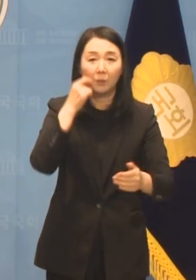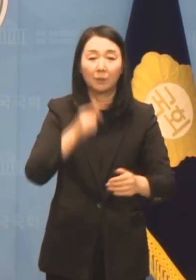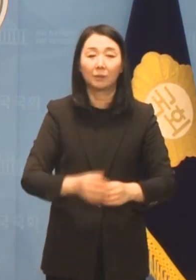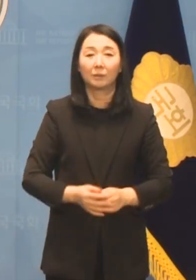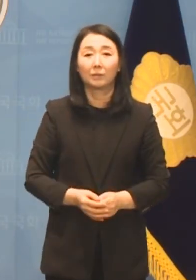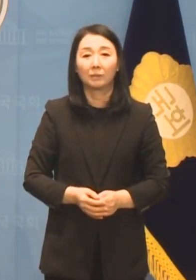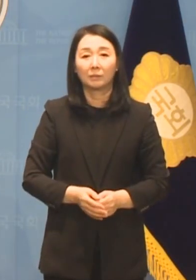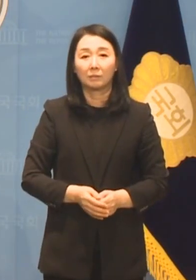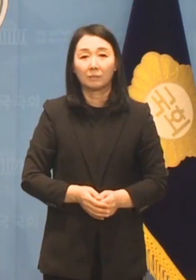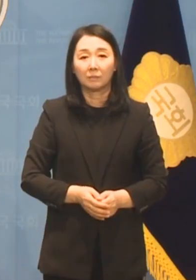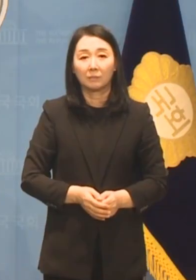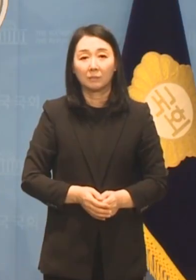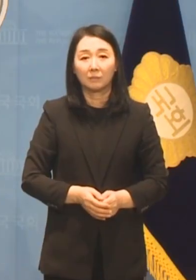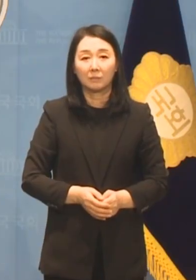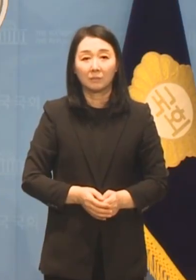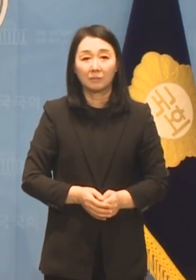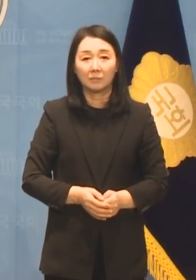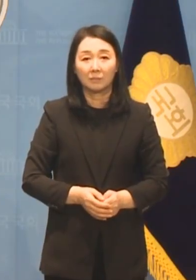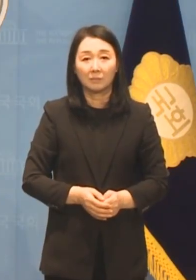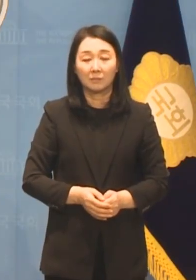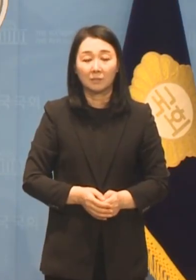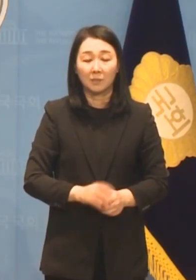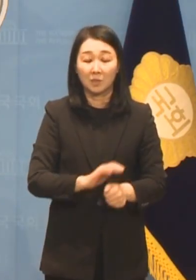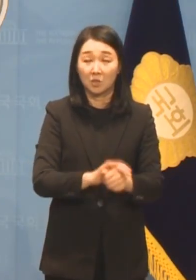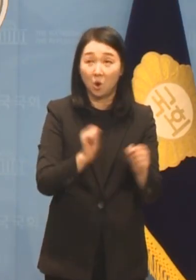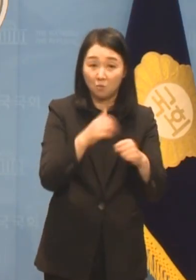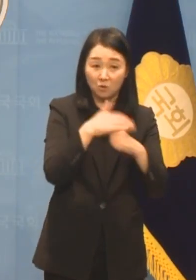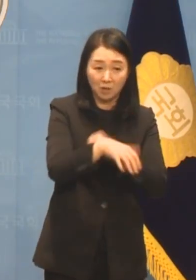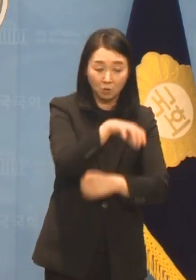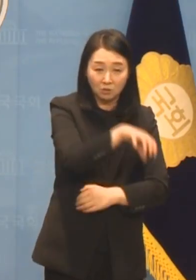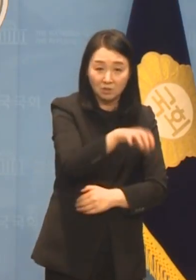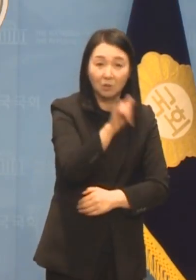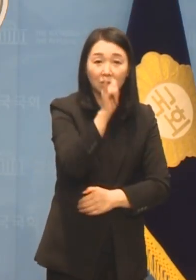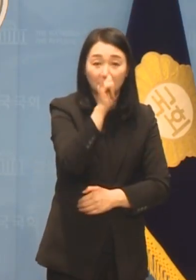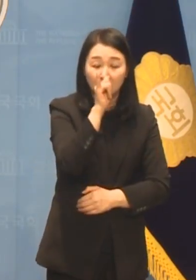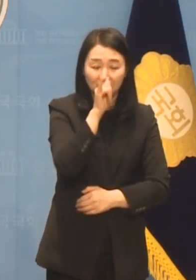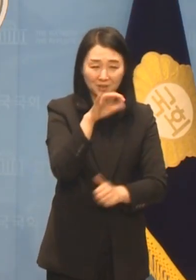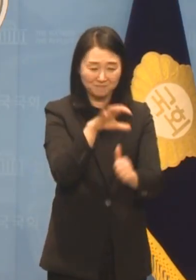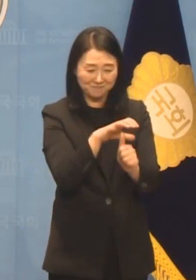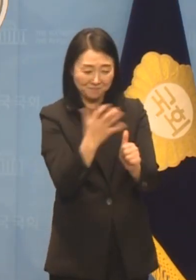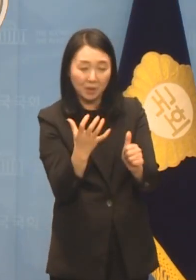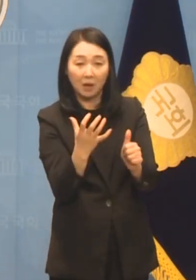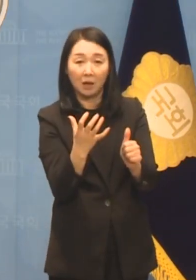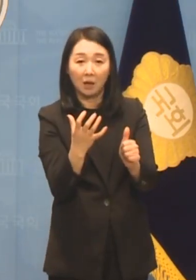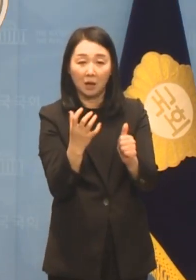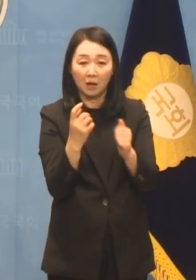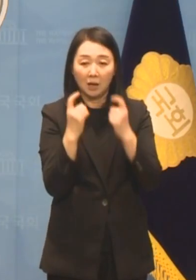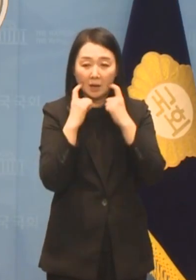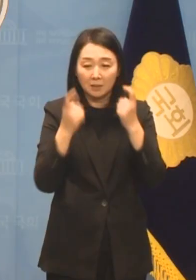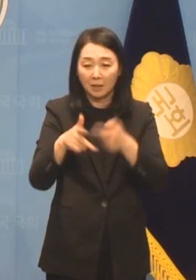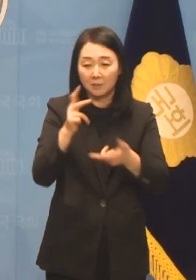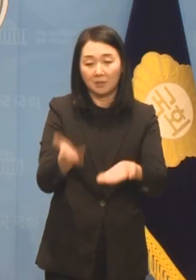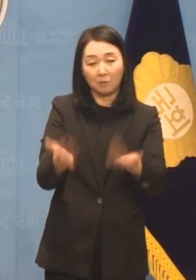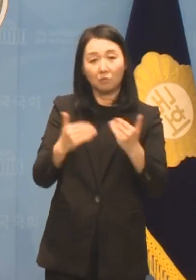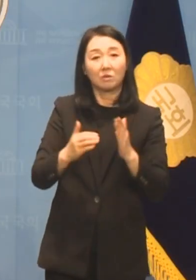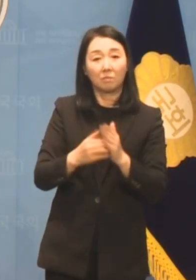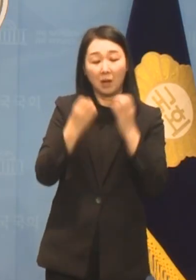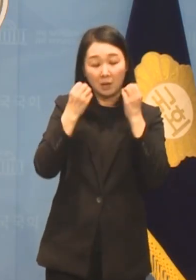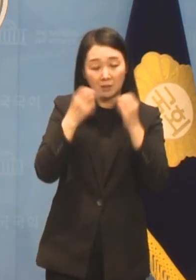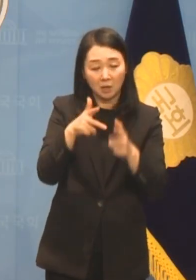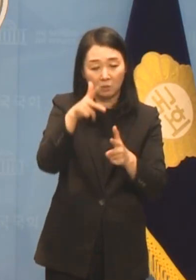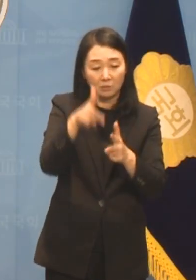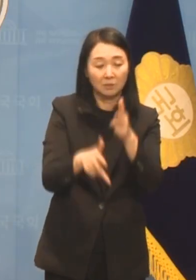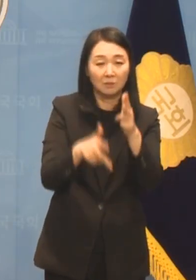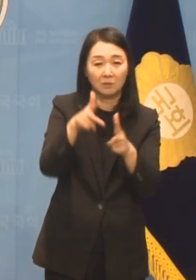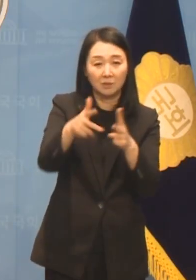것입니다. 반면 PK와 TK 지역은 이번 규제 완화로 민간기업 유치와 신산업, 다양한 지역